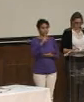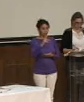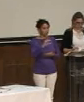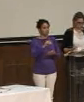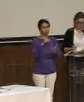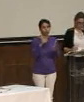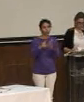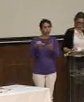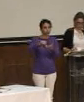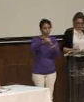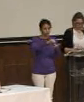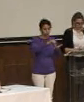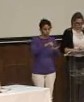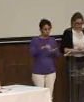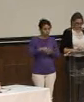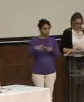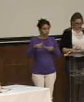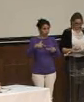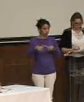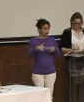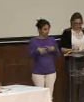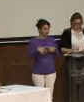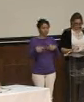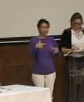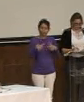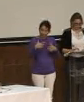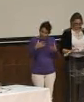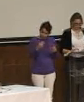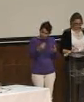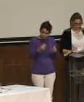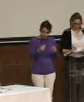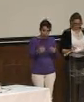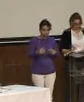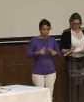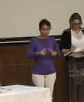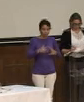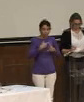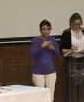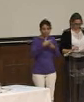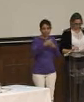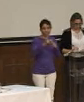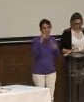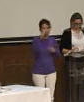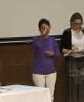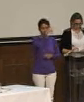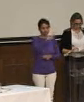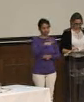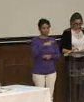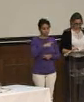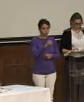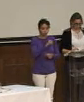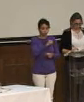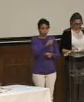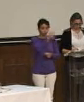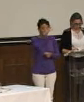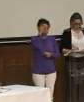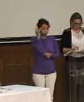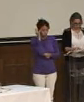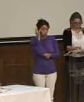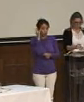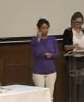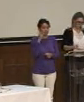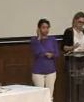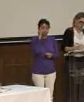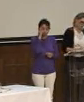campi, que trabalham muito para vencer as dificuldades que a gente tem. Dificuldade de quadro, como o professor Elcio colocou, nós